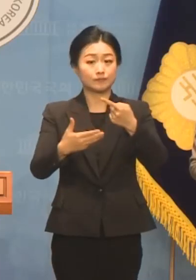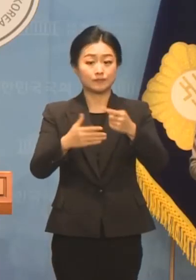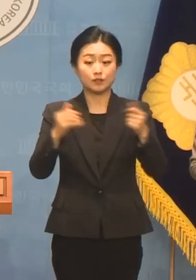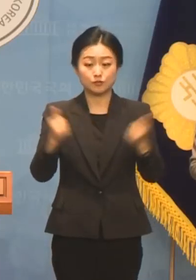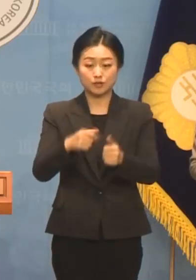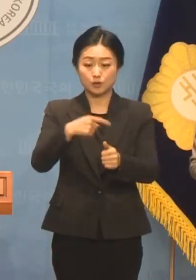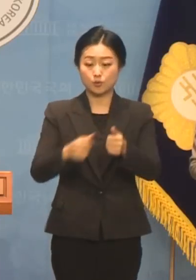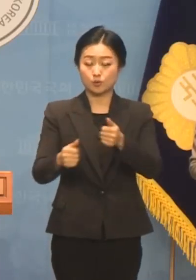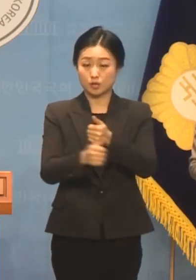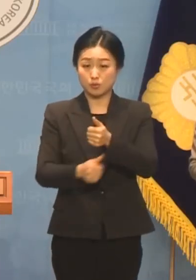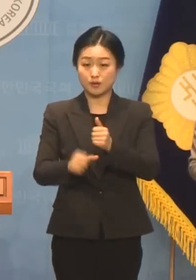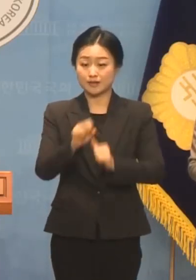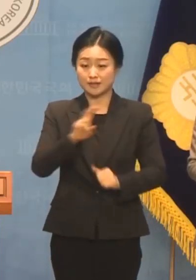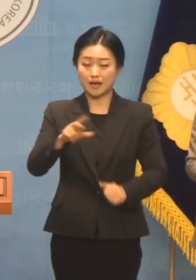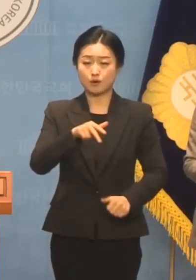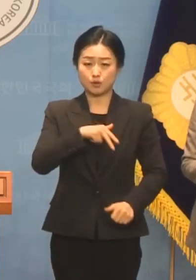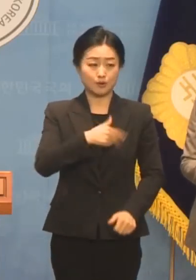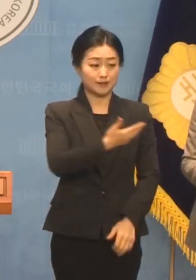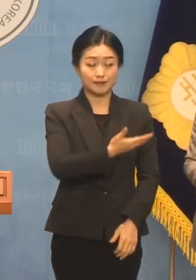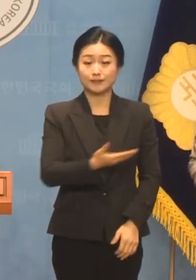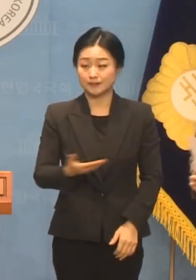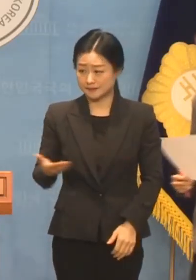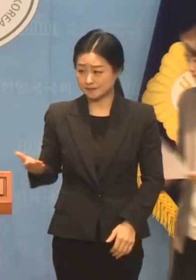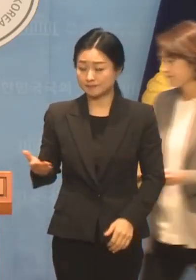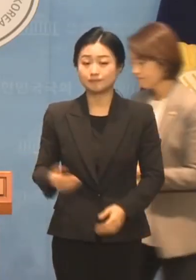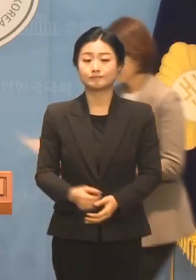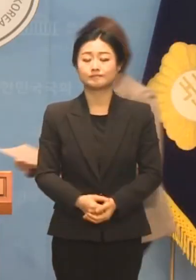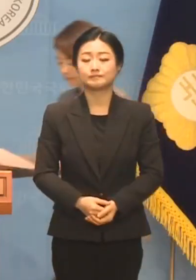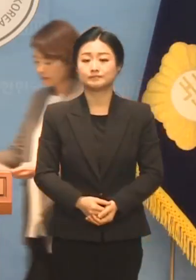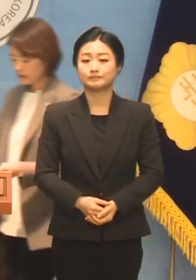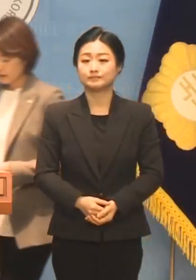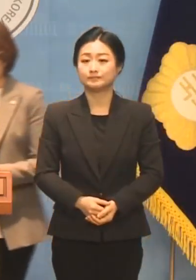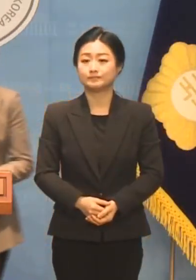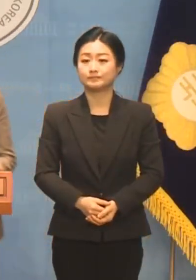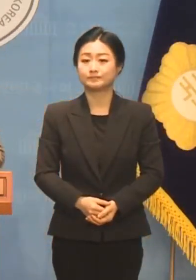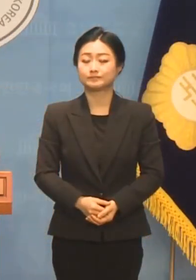국회 교육위원회 야당위원 일동.